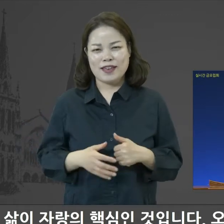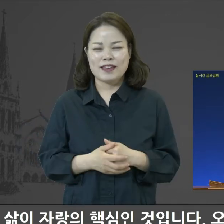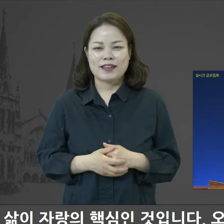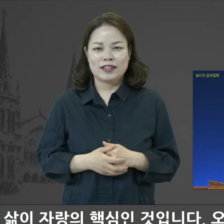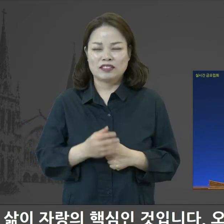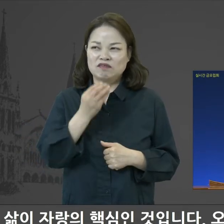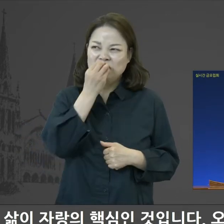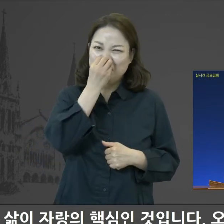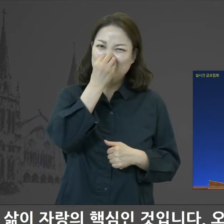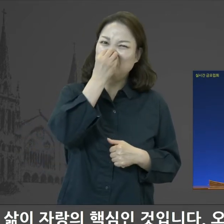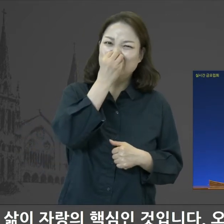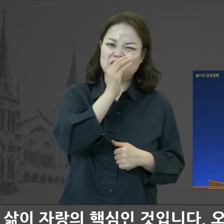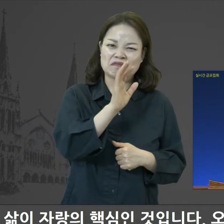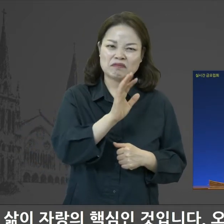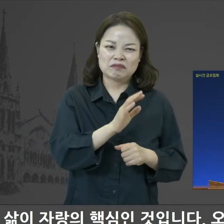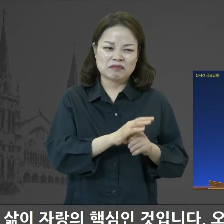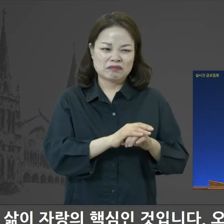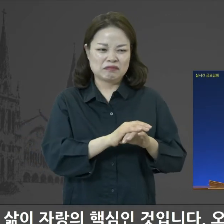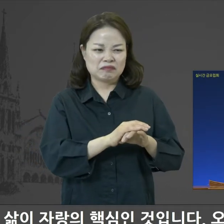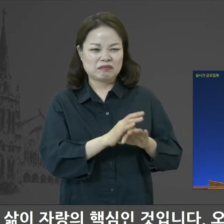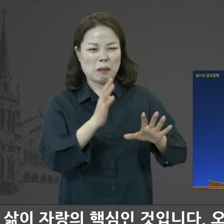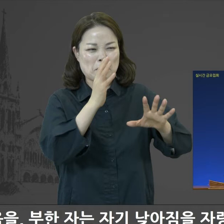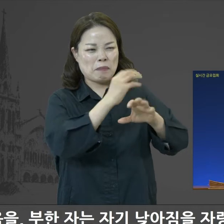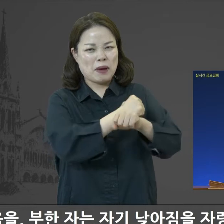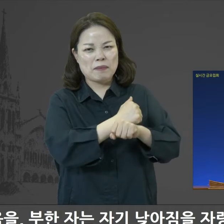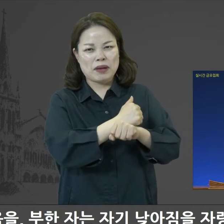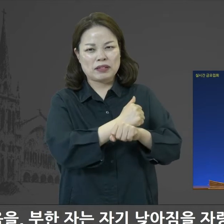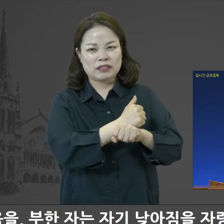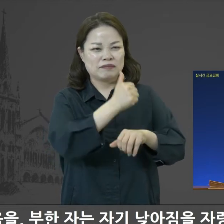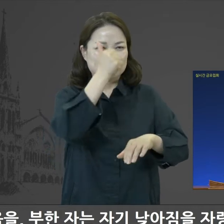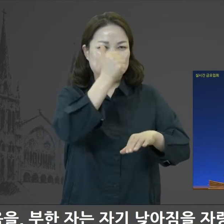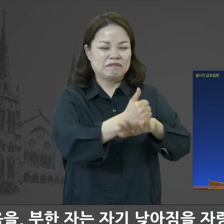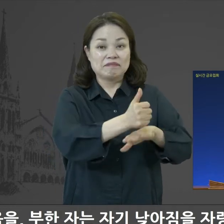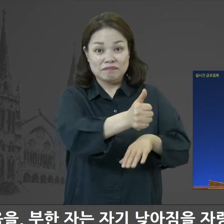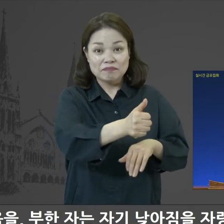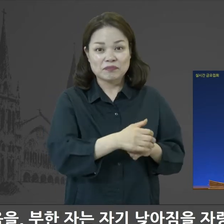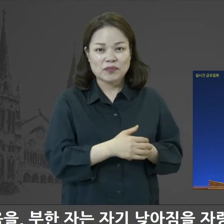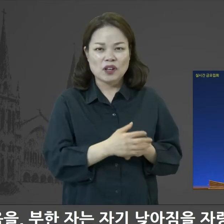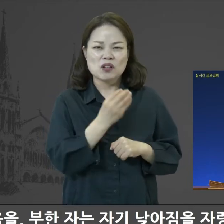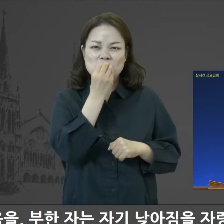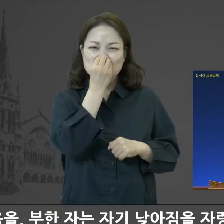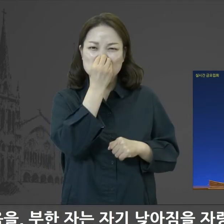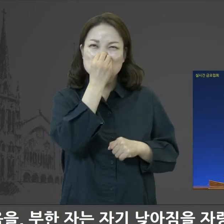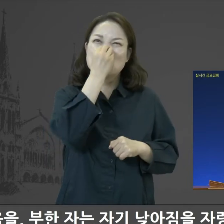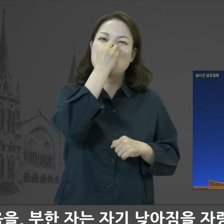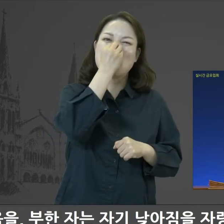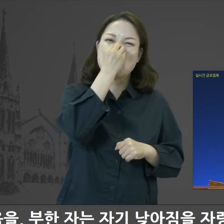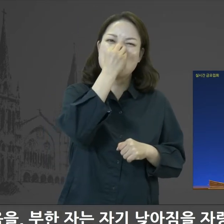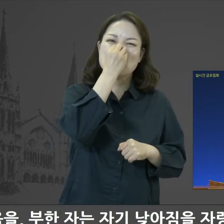그 교만은 패망의 선봉이라 이랬죠. 여러분, 잠언 말씀, 교만은